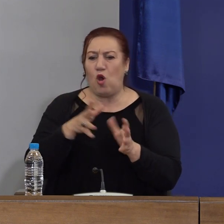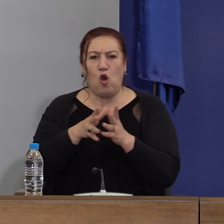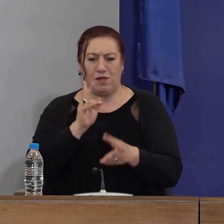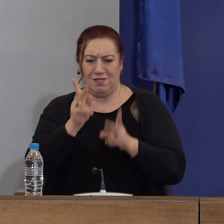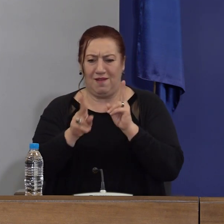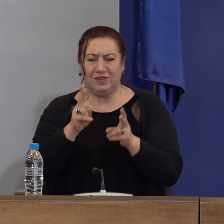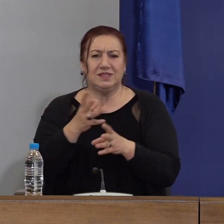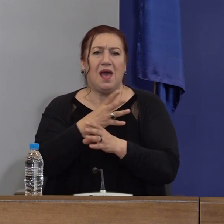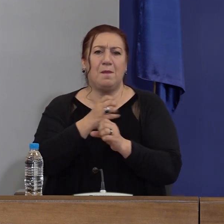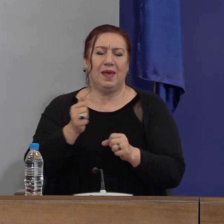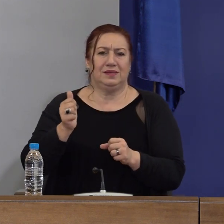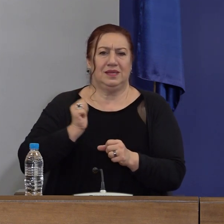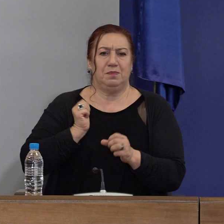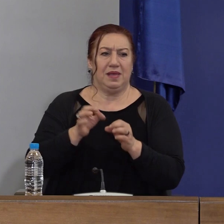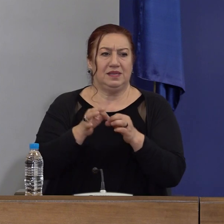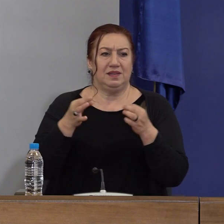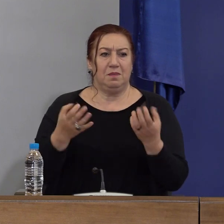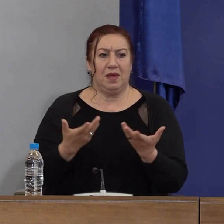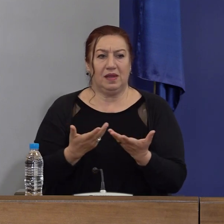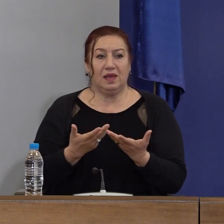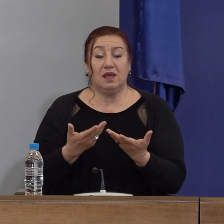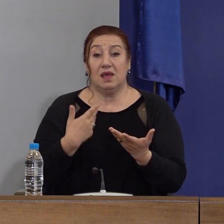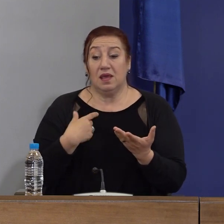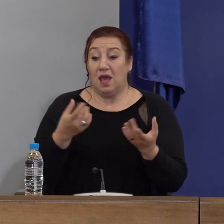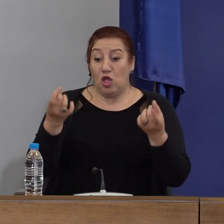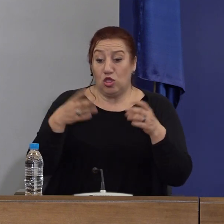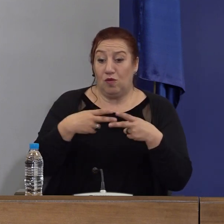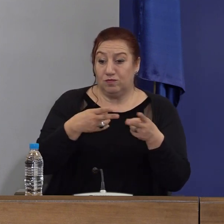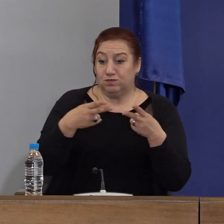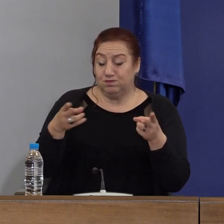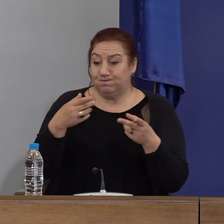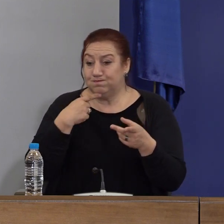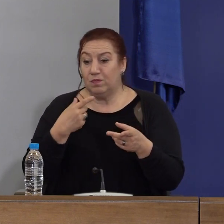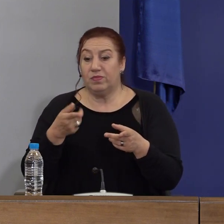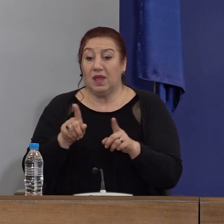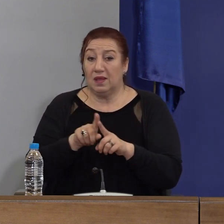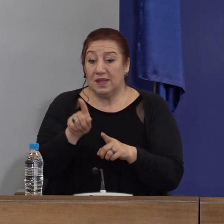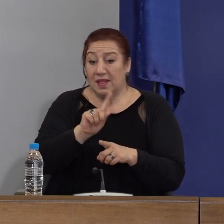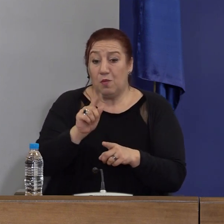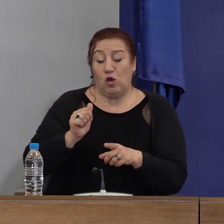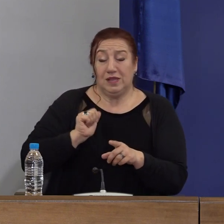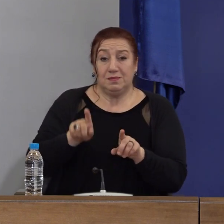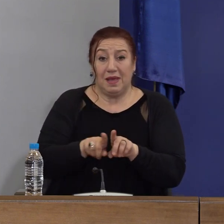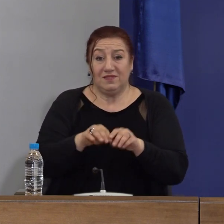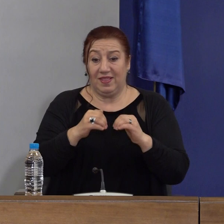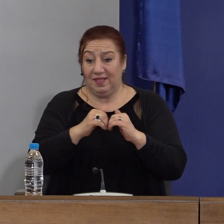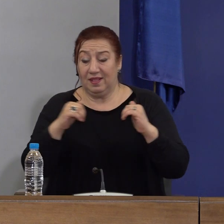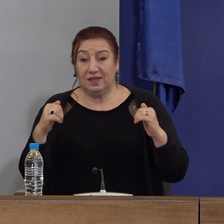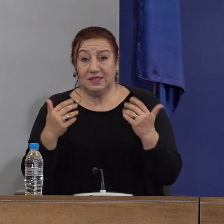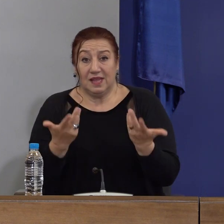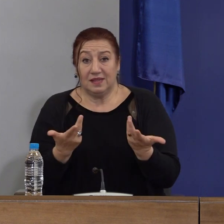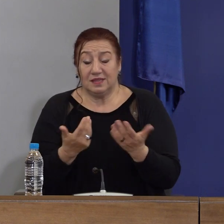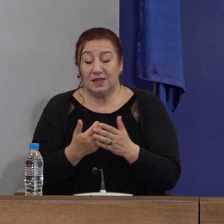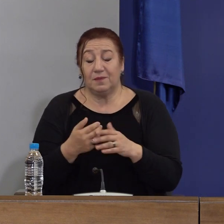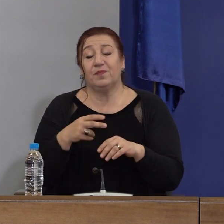наблюденията ви за нощните клубове, където е твърде вероятно хората да са на по-малко от 1,5 метра? Танцуват все пак. Да,